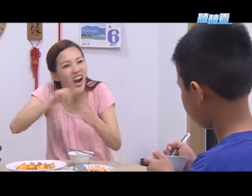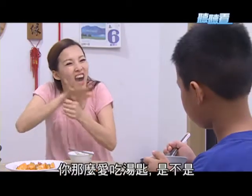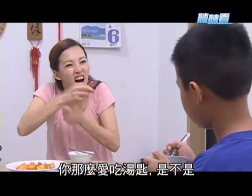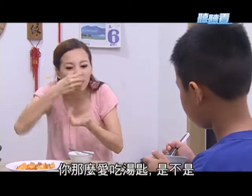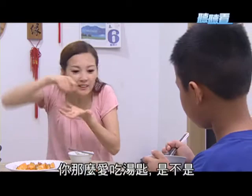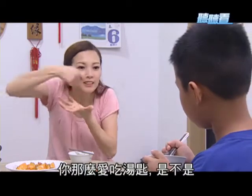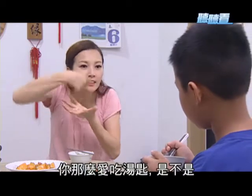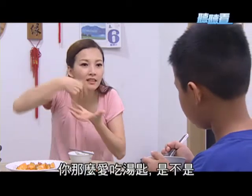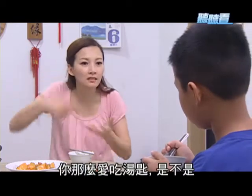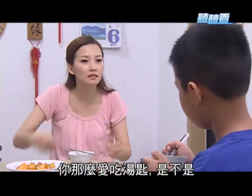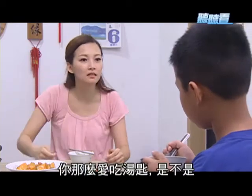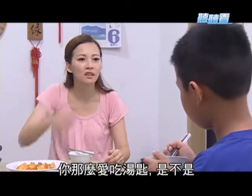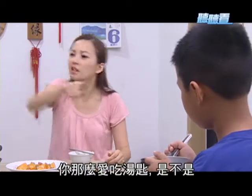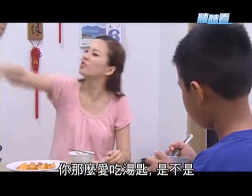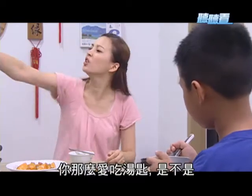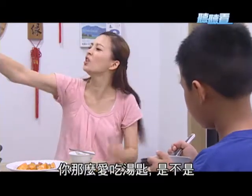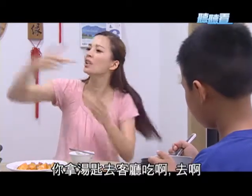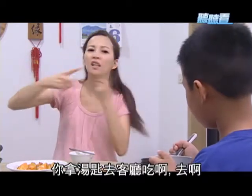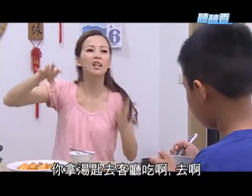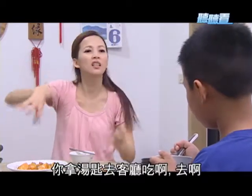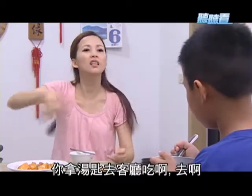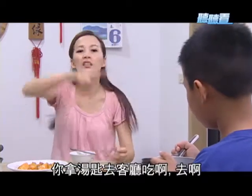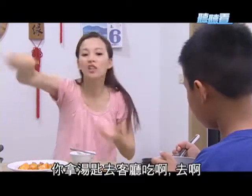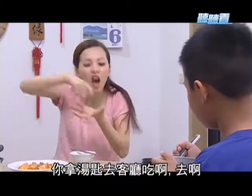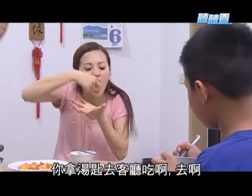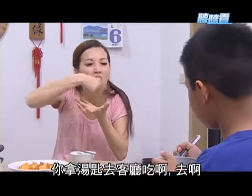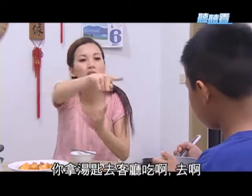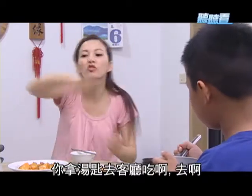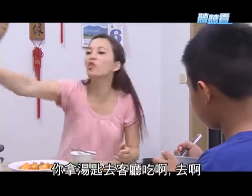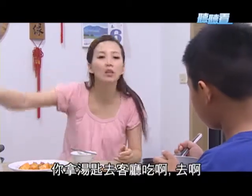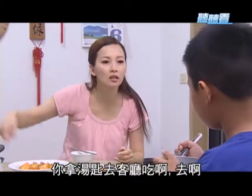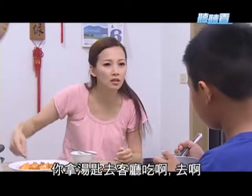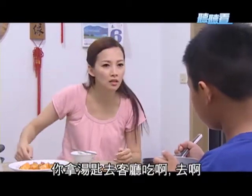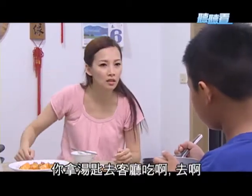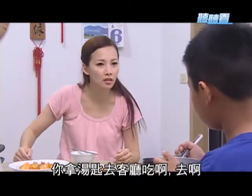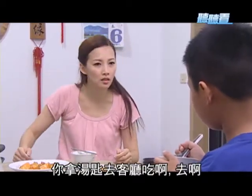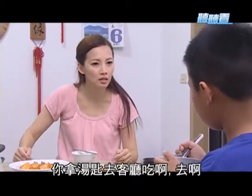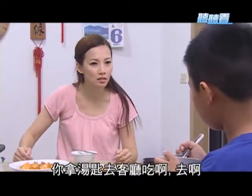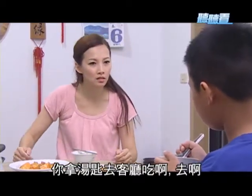你那么爱吃汤匙是不是？你拿汤匙去客厅吃啊，去啊！